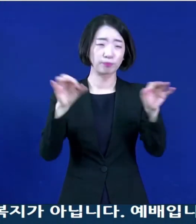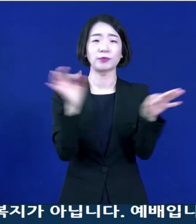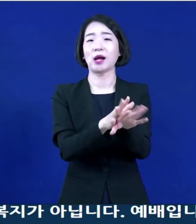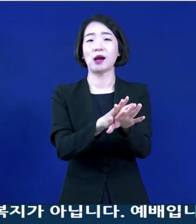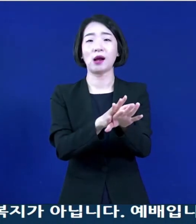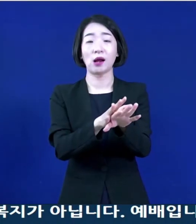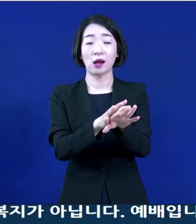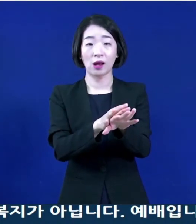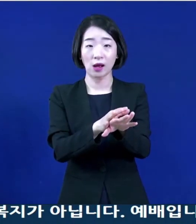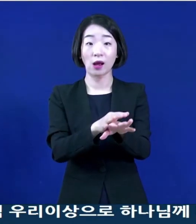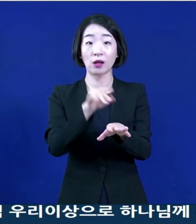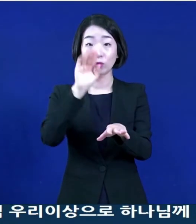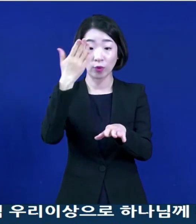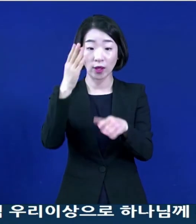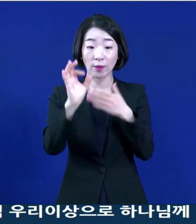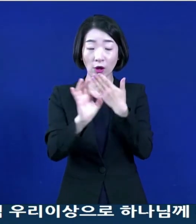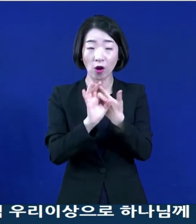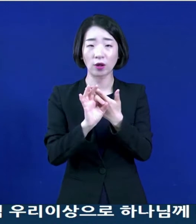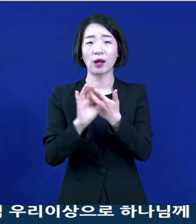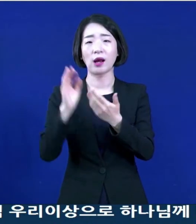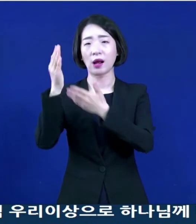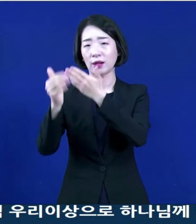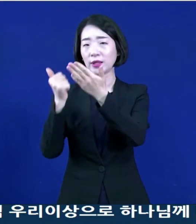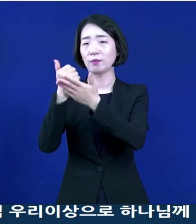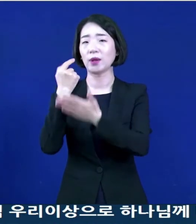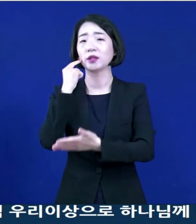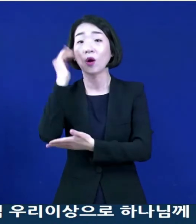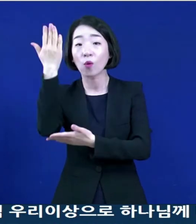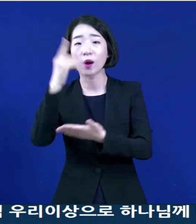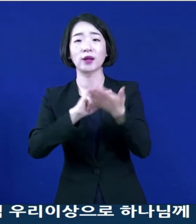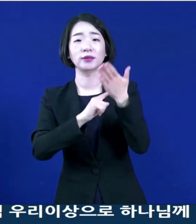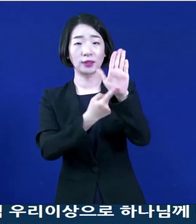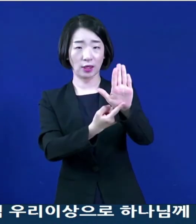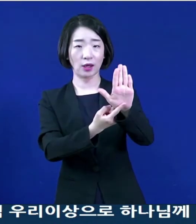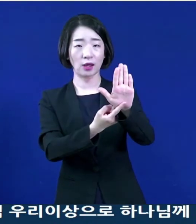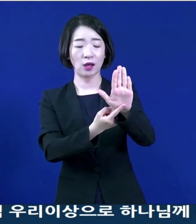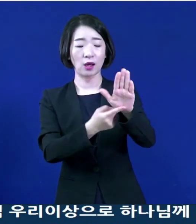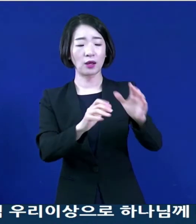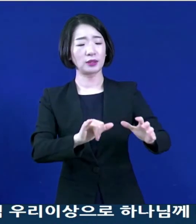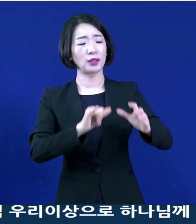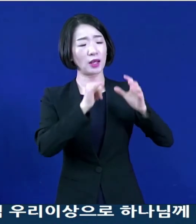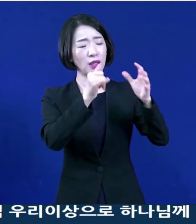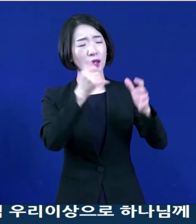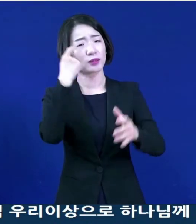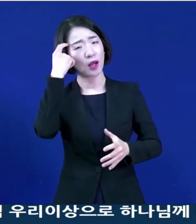앞에 나타나는 영광은 세상이 보는 관점과 다를 수 있습니다.